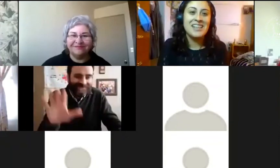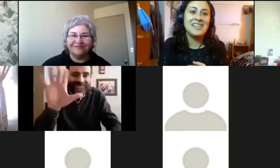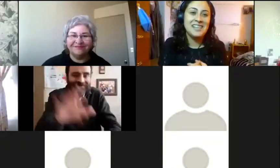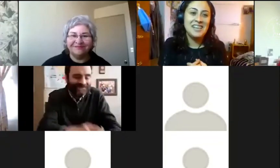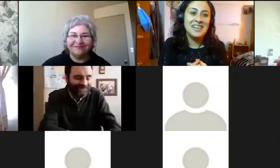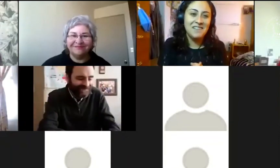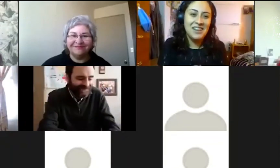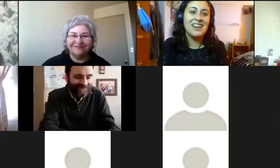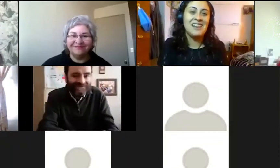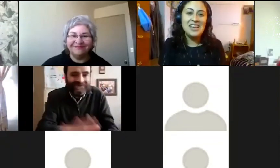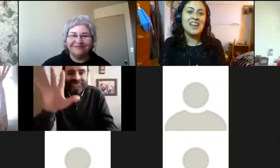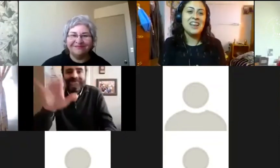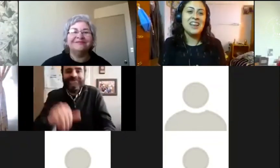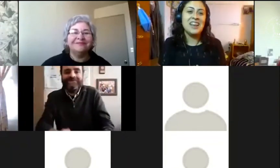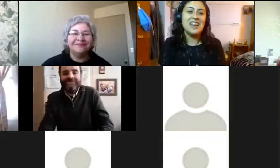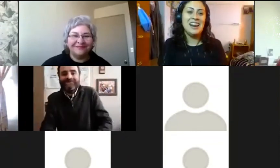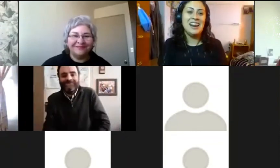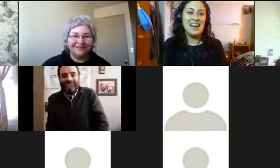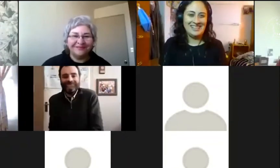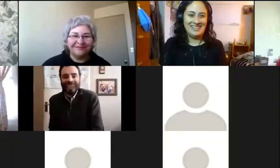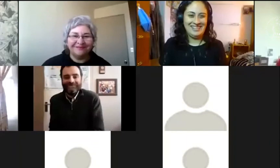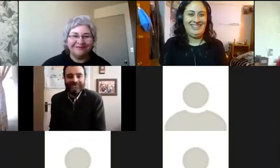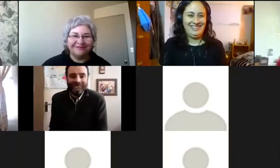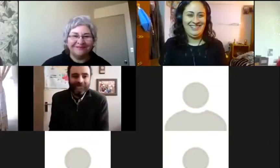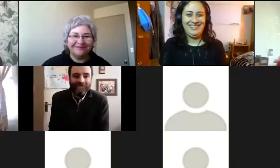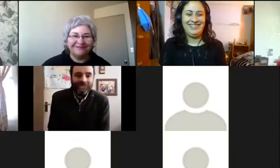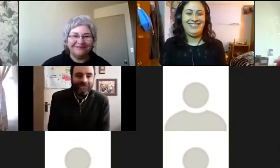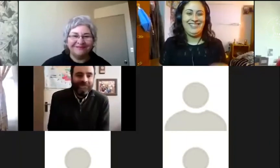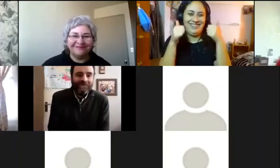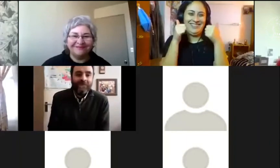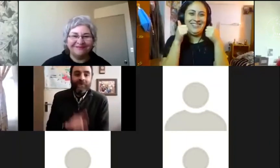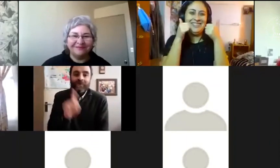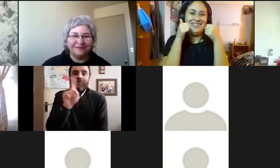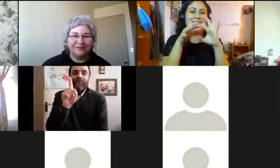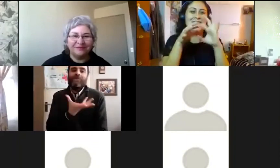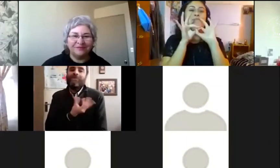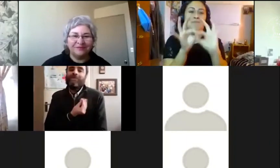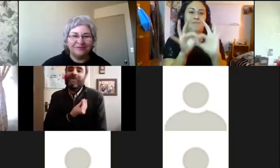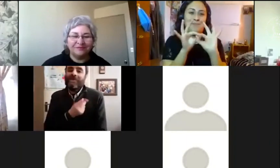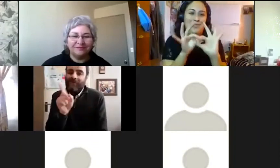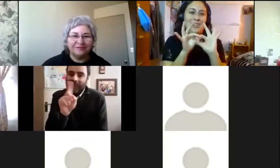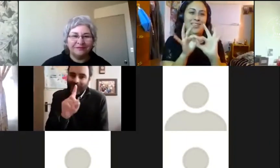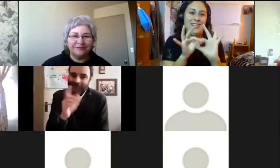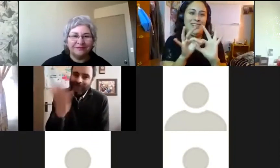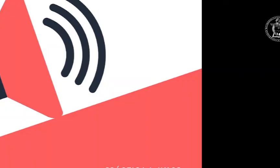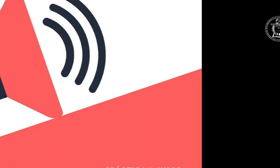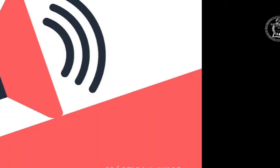así que vengan, vayan ahí a las clases. Muchas gracias por la invitación.